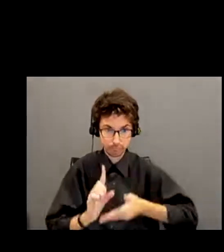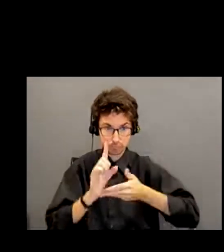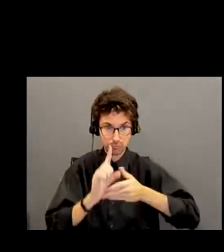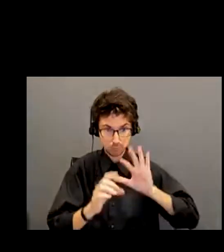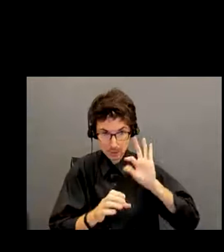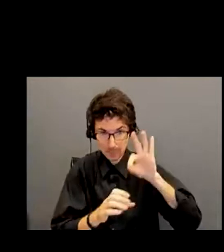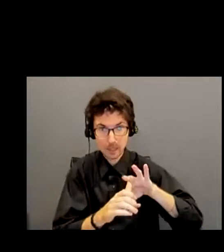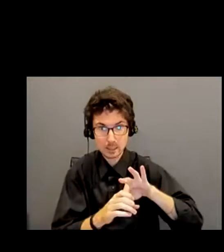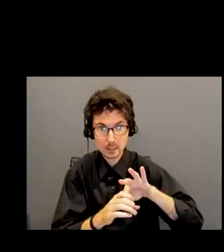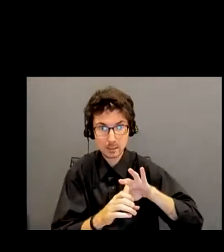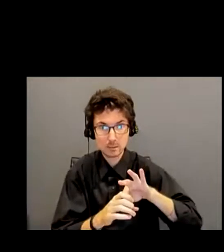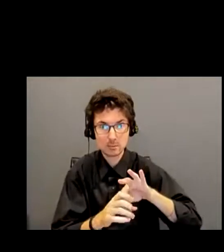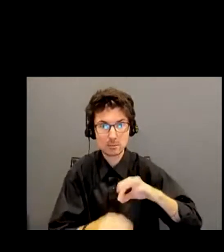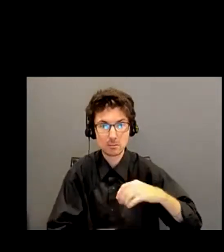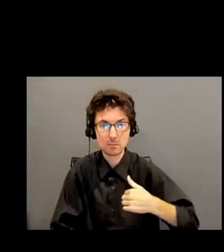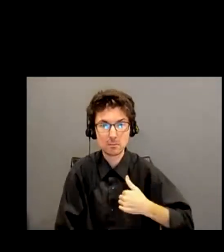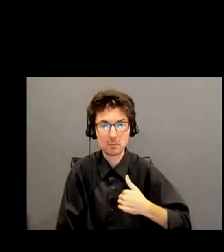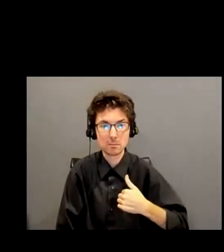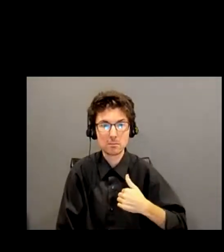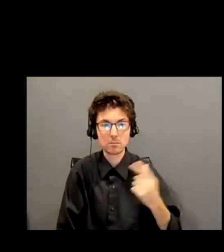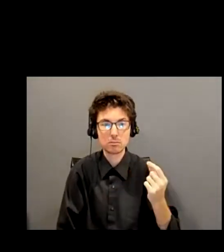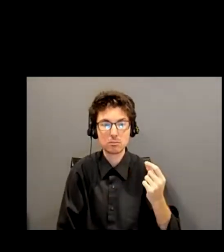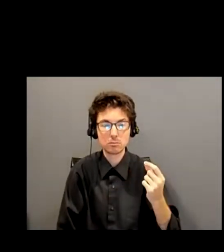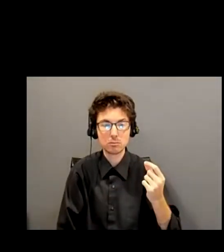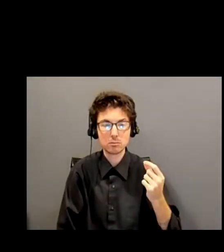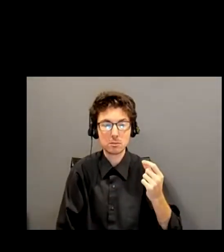changement favorable et efficace.